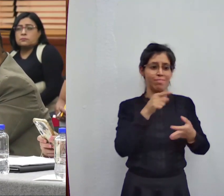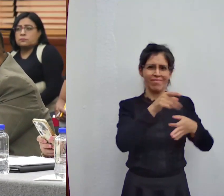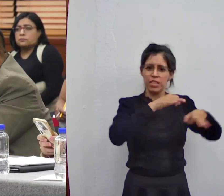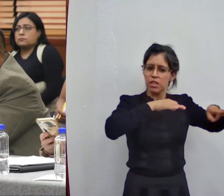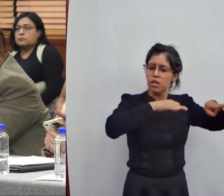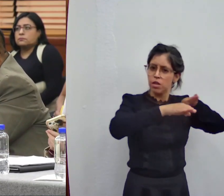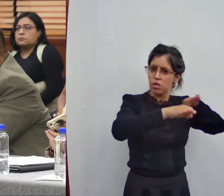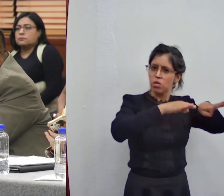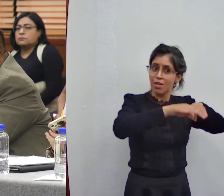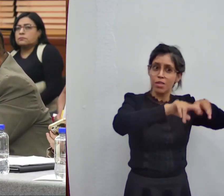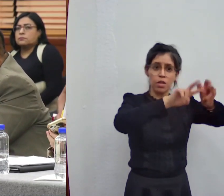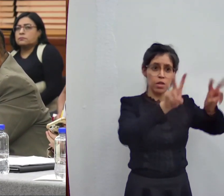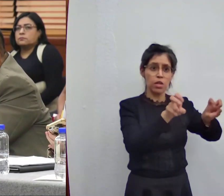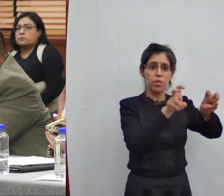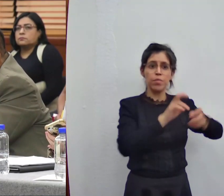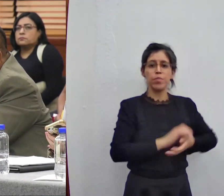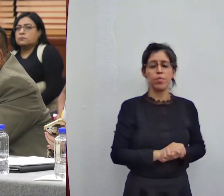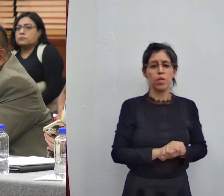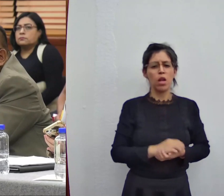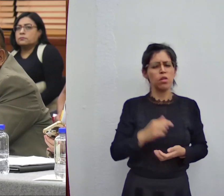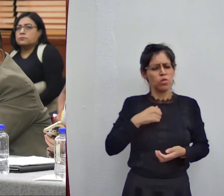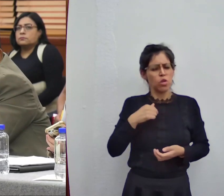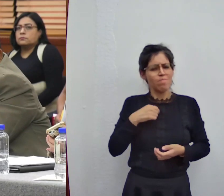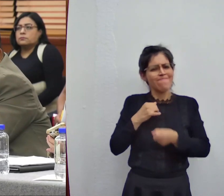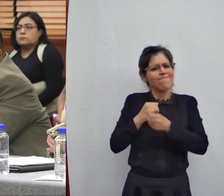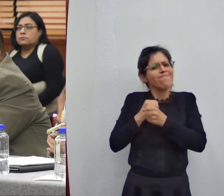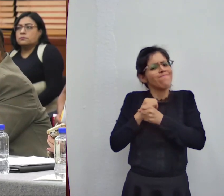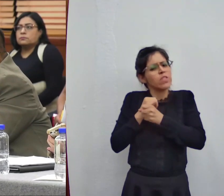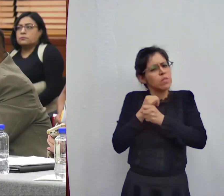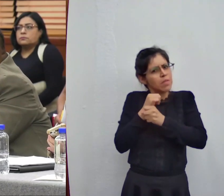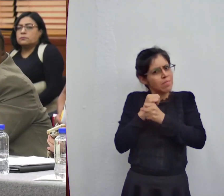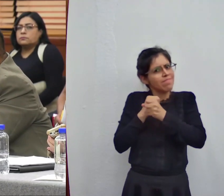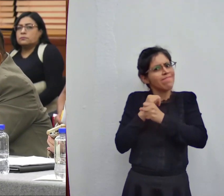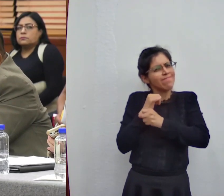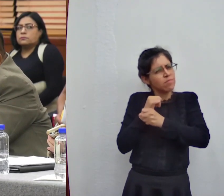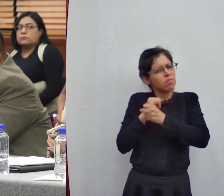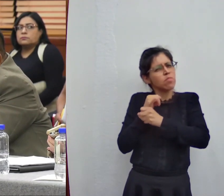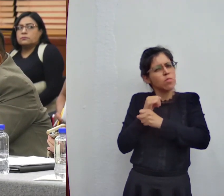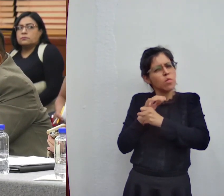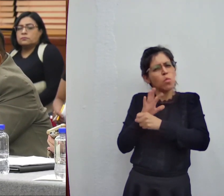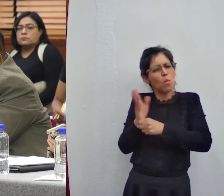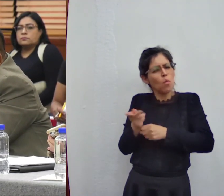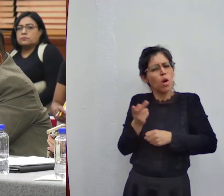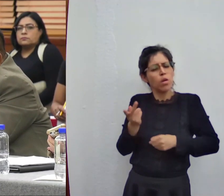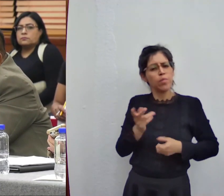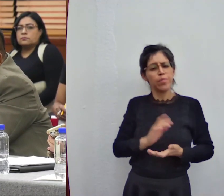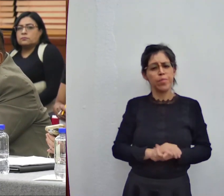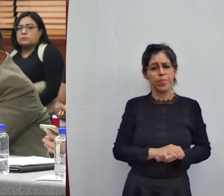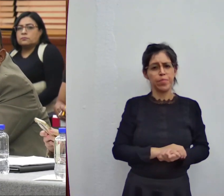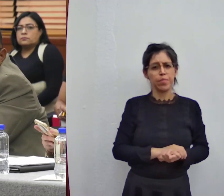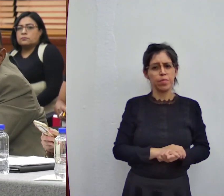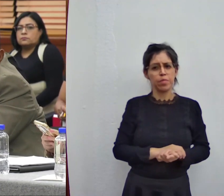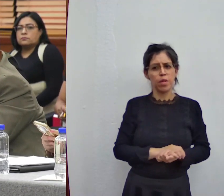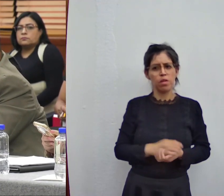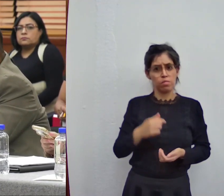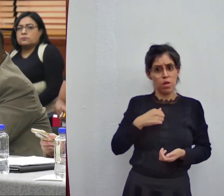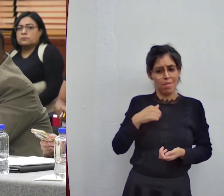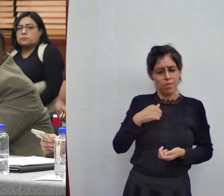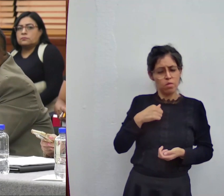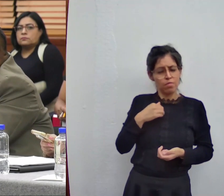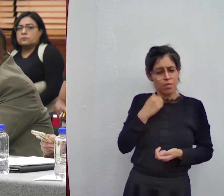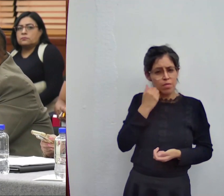respecto. Sin embargo, yo quisiera ahondar un poquito desde el punto de vista y a mí me